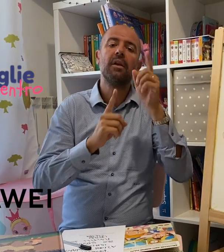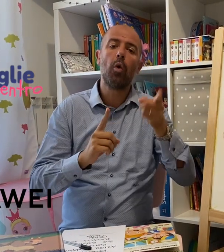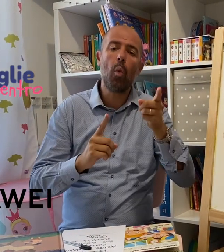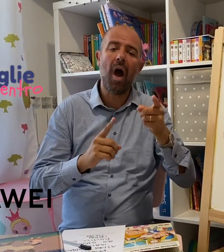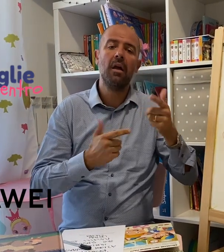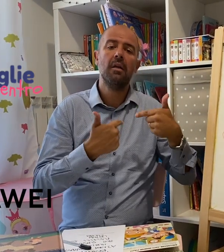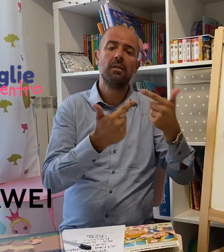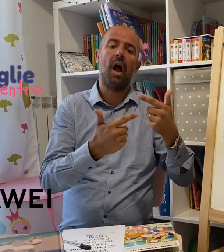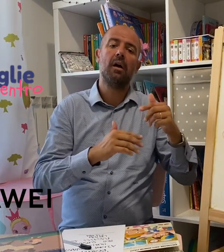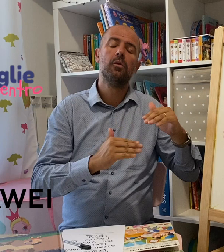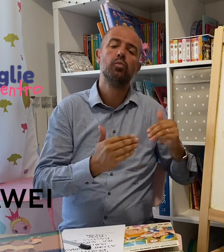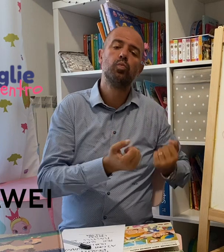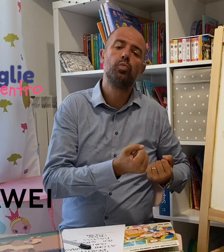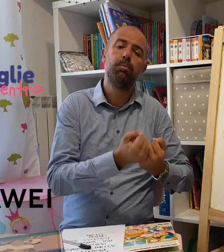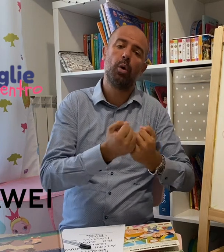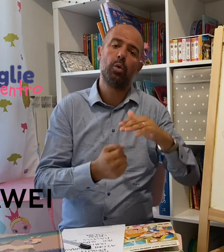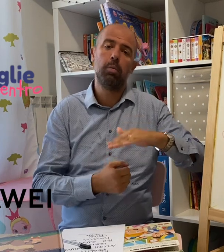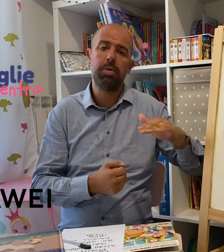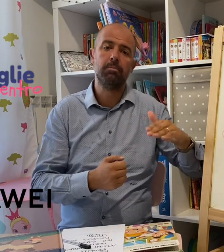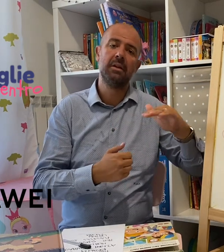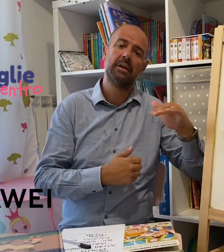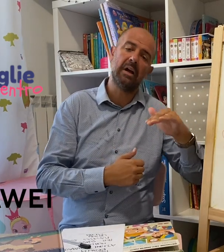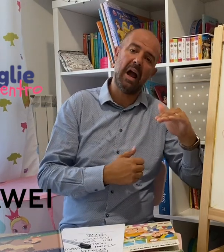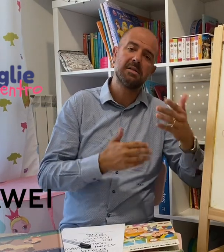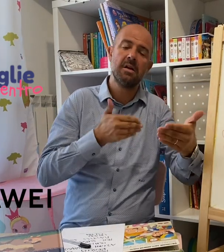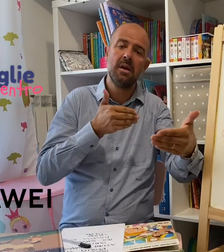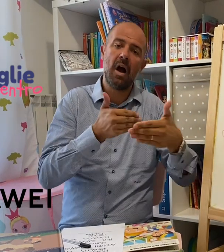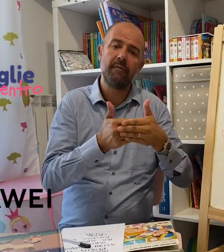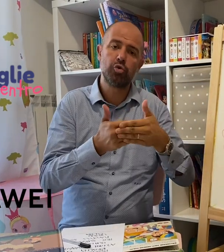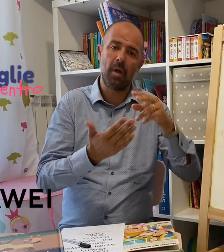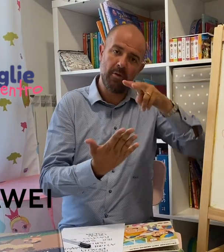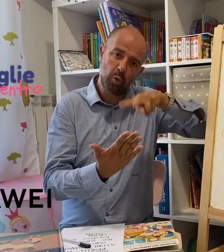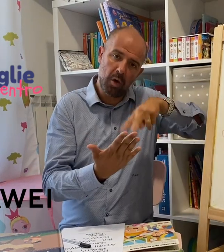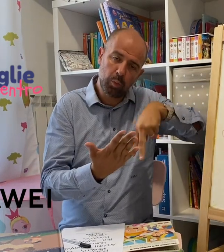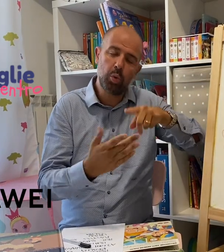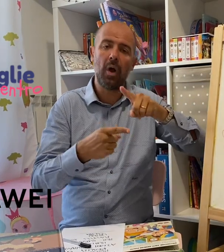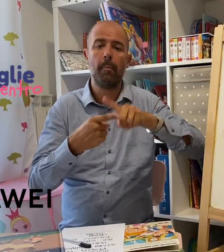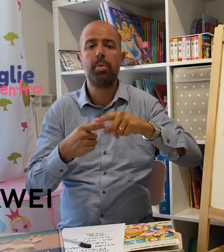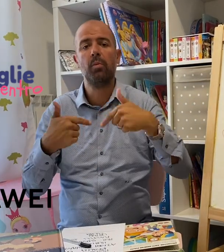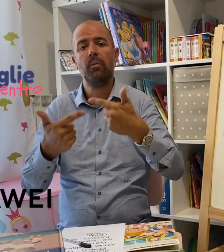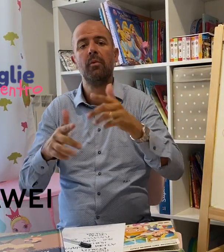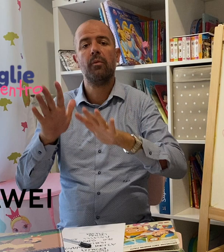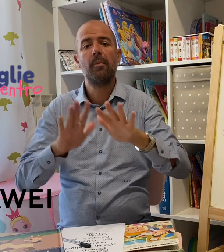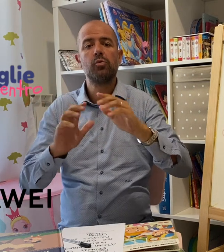obiettivo vale dare più posto bambini ragazzi appassionamento lettura